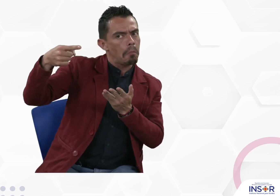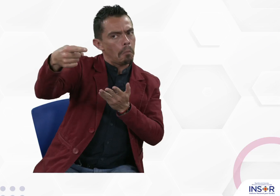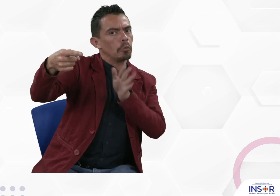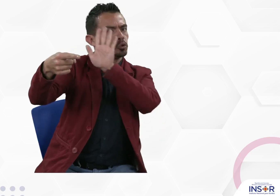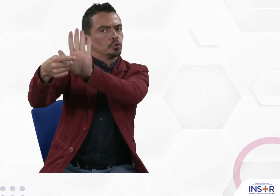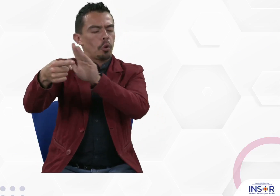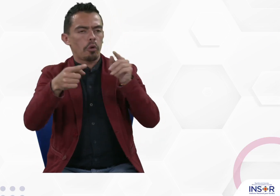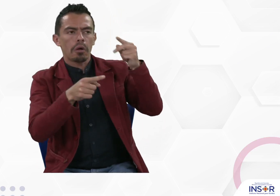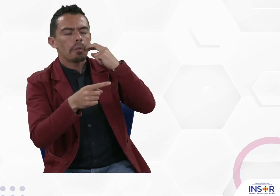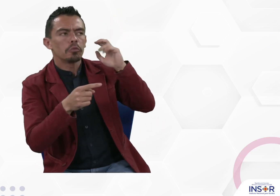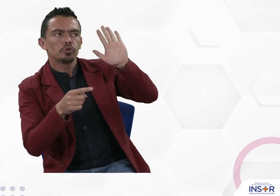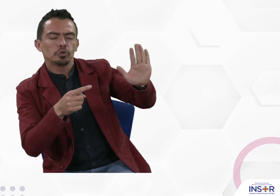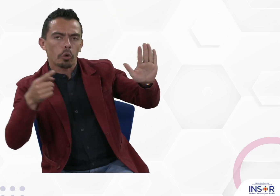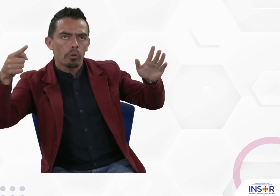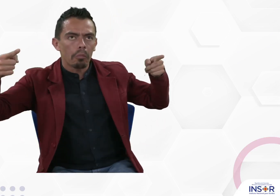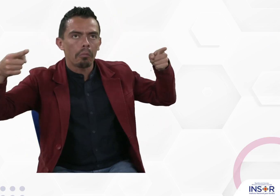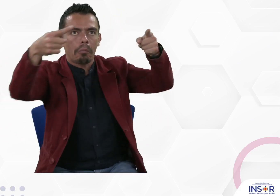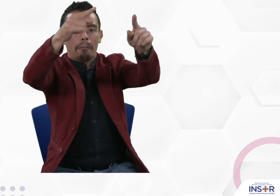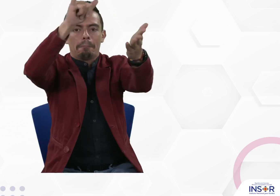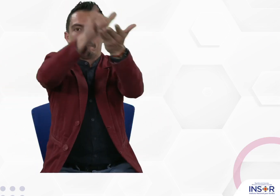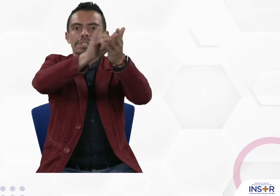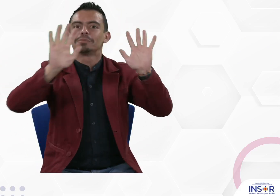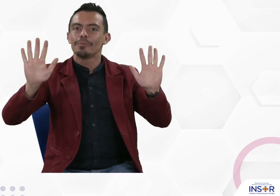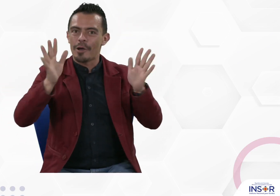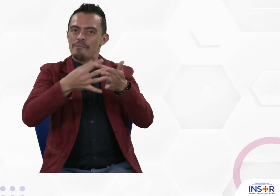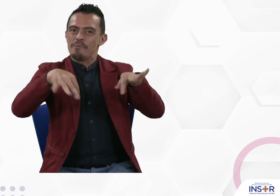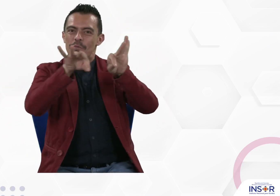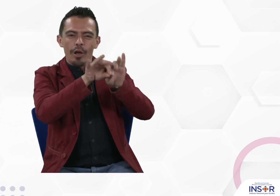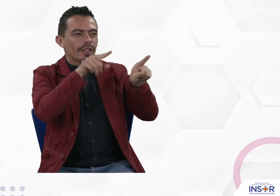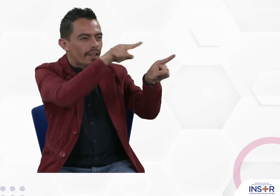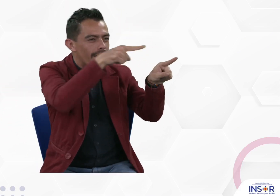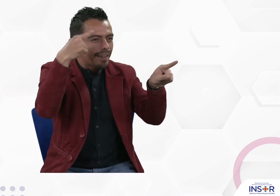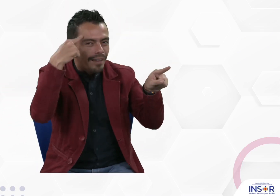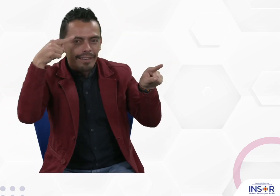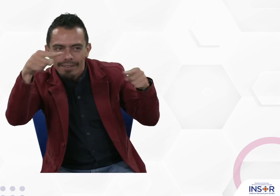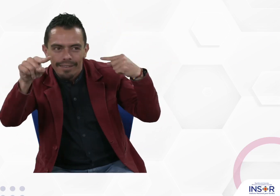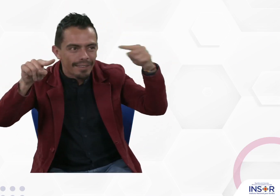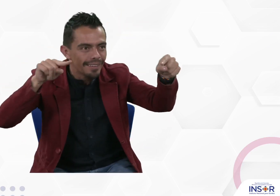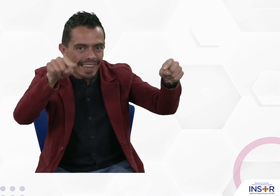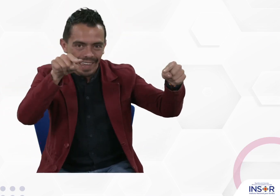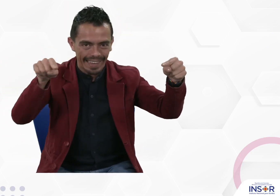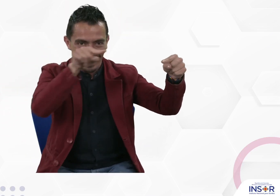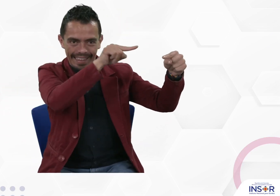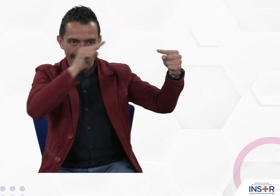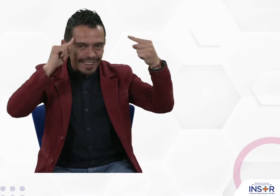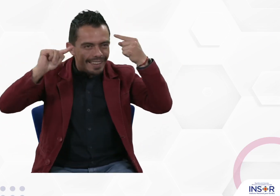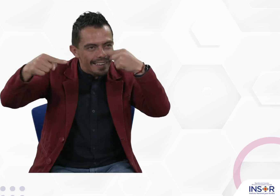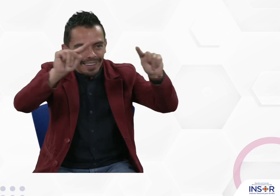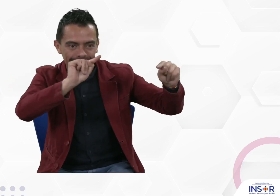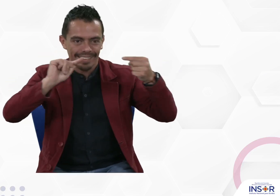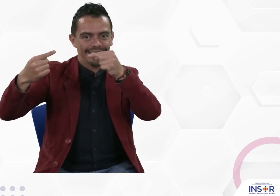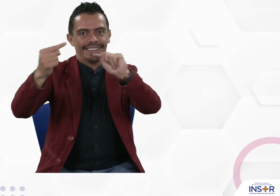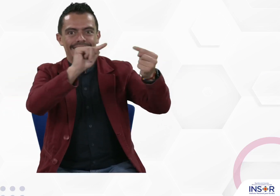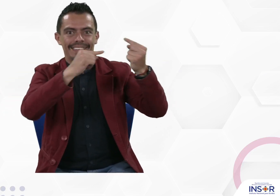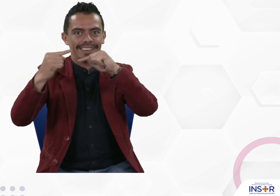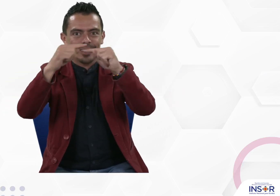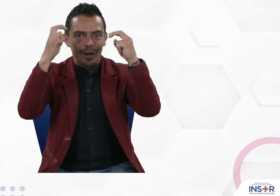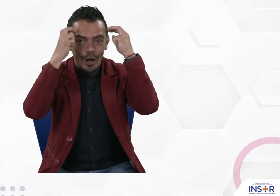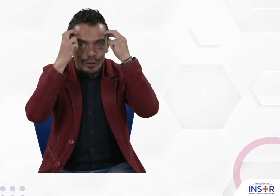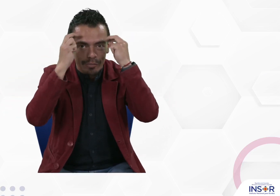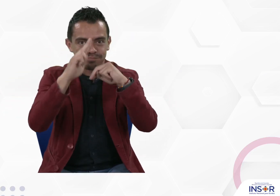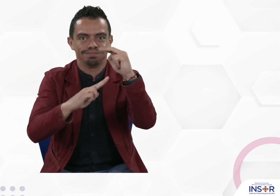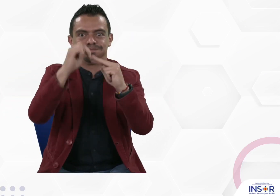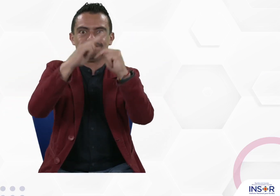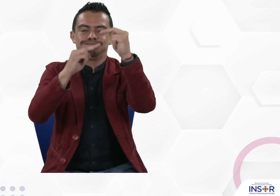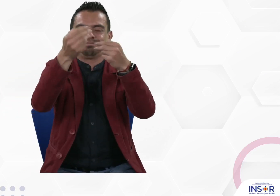investigativos, los aportes de cada una de sus investigaciones y creo que apuntan al mismo objetivo también y es compartir esos